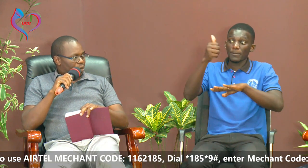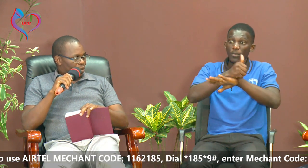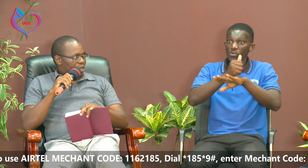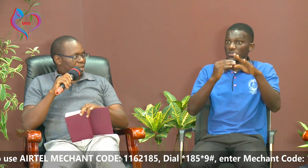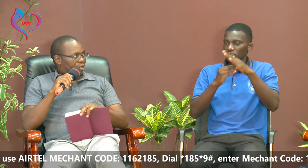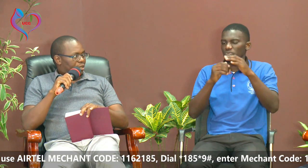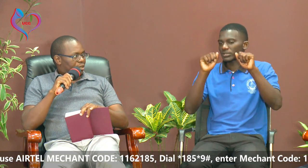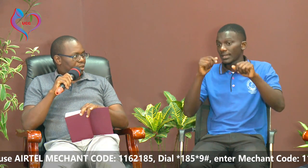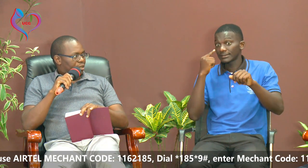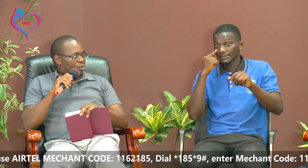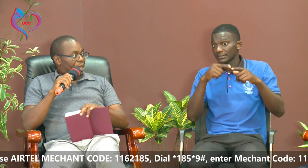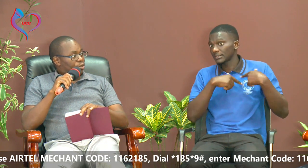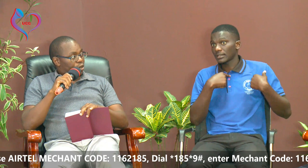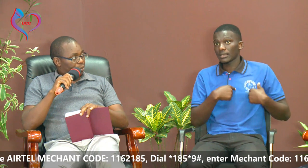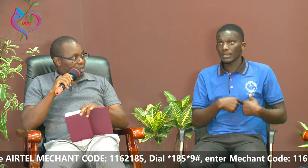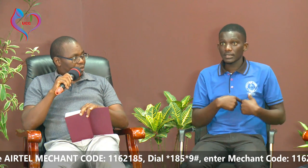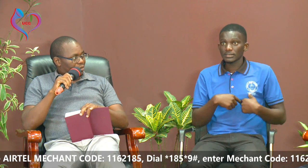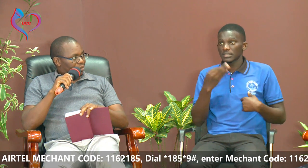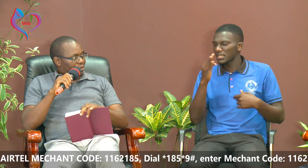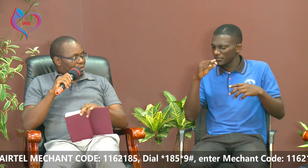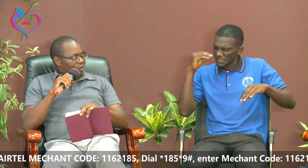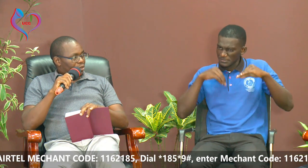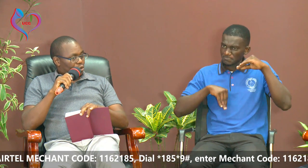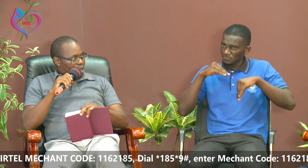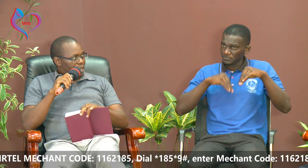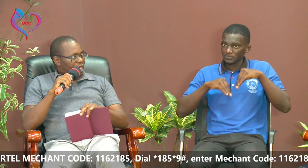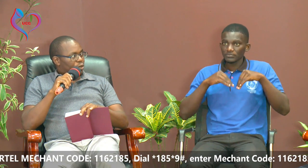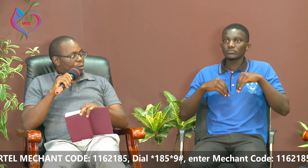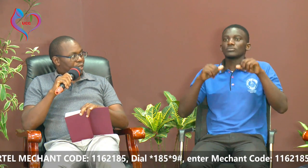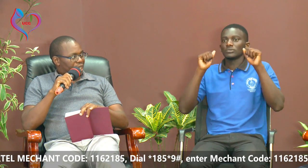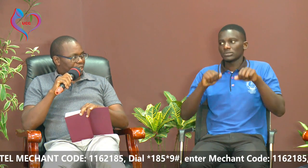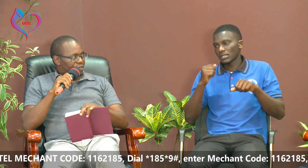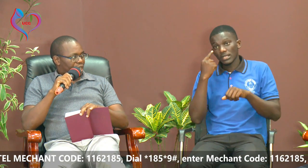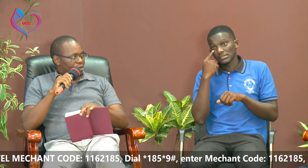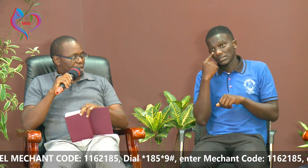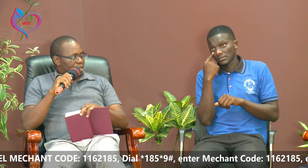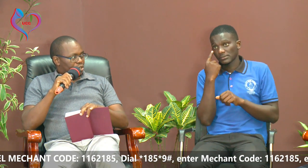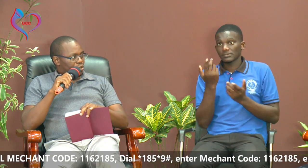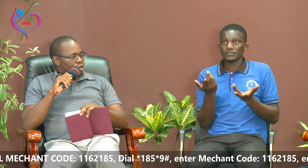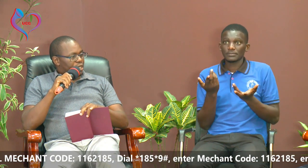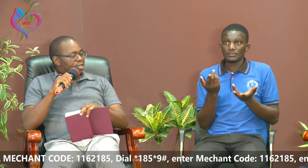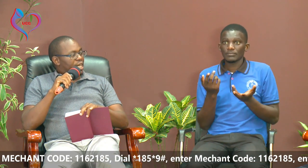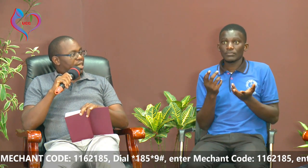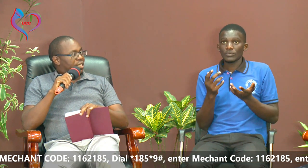gwe. Mwabali corrupt. Ngomulaba ntali corrupting achivayo. So, ni stani na